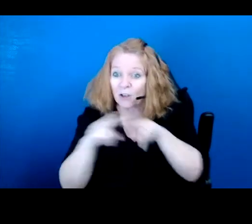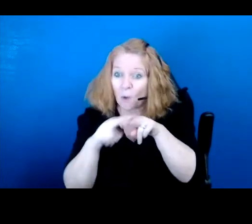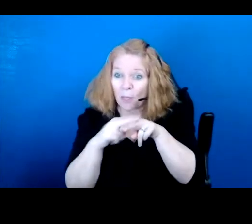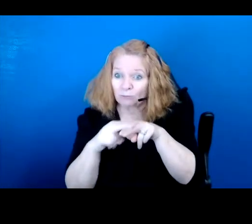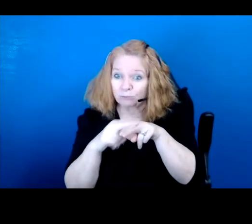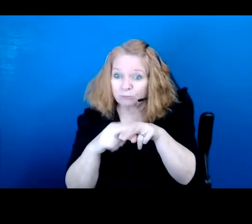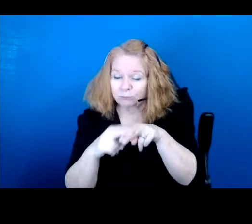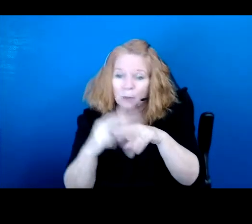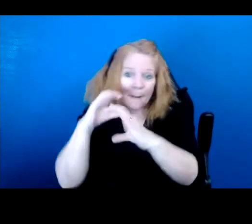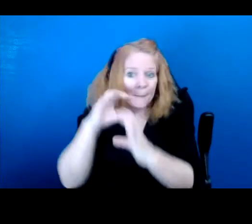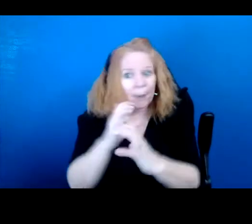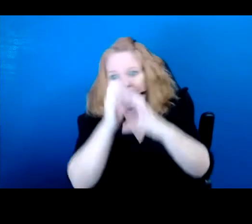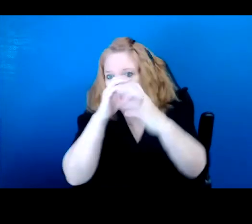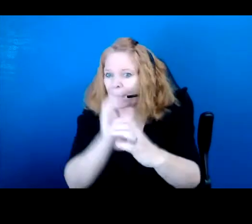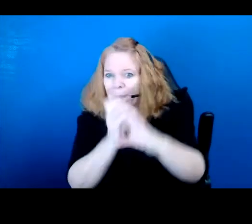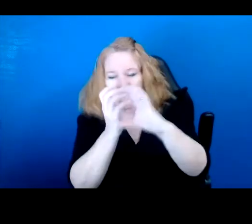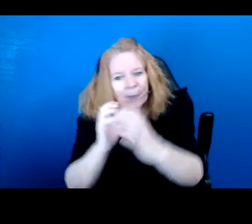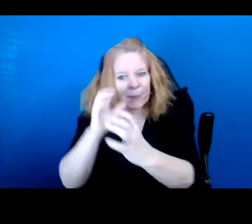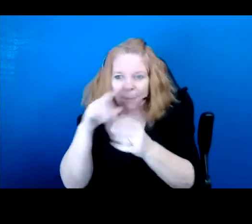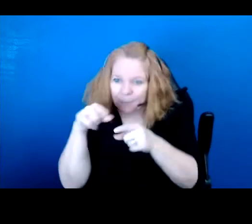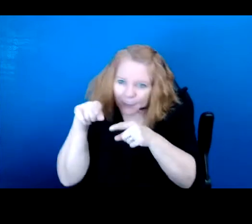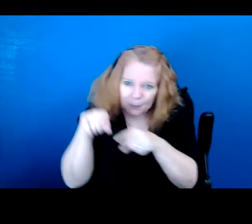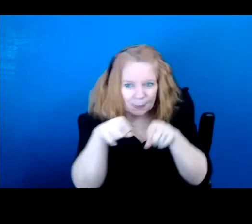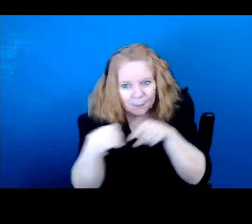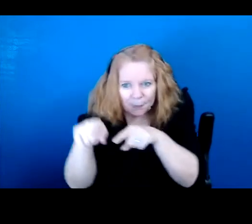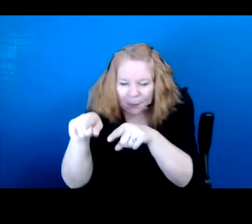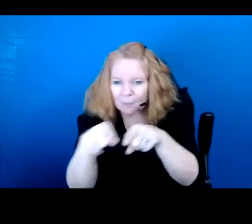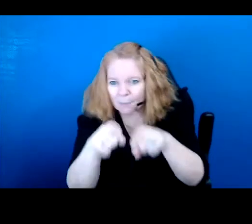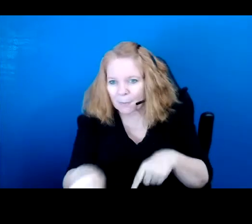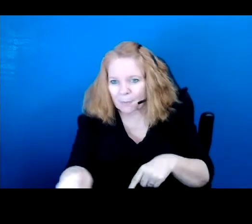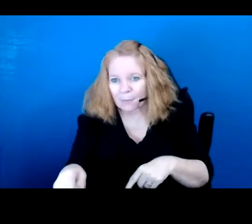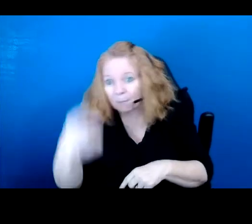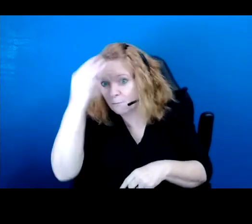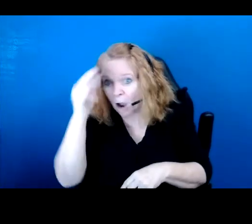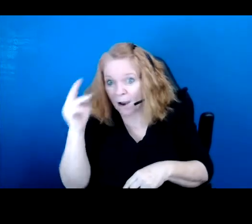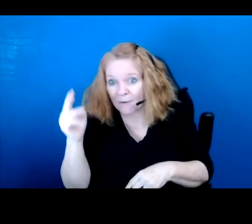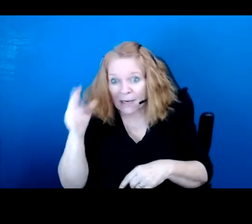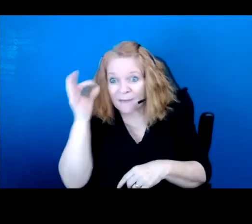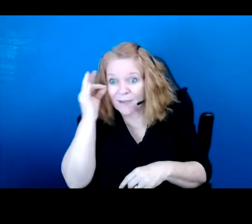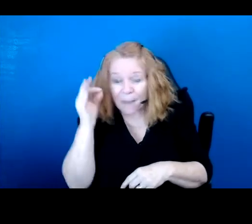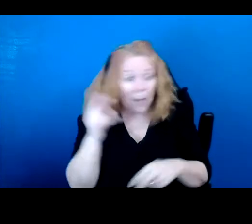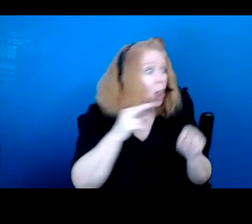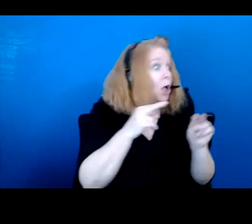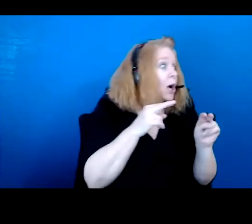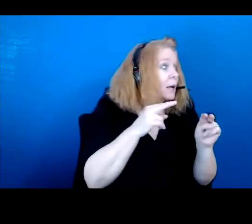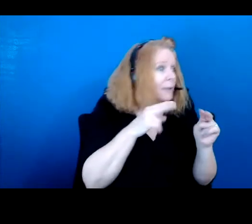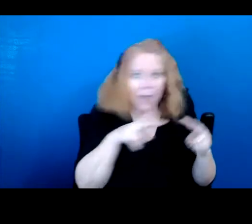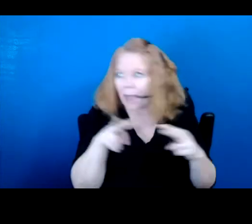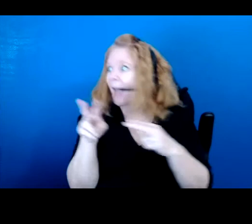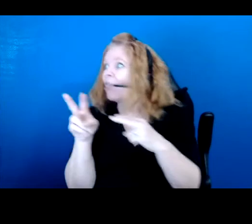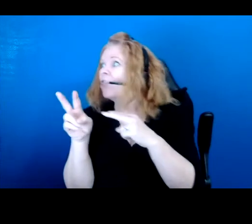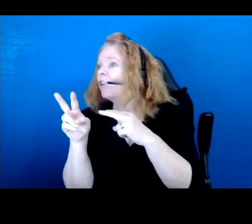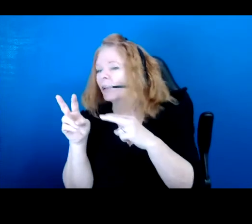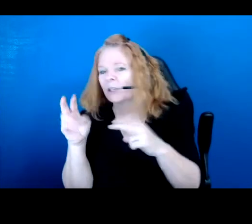el gorro ahora el tren sigue adelante y marvel y fabi miran a la